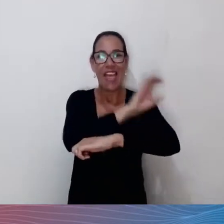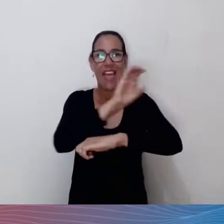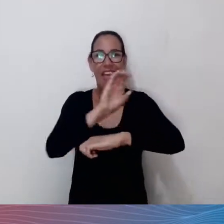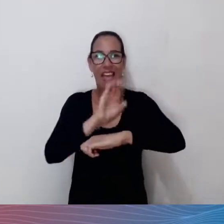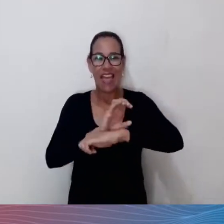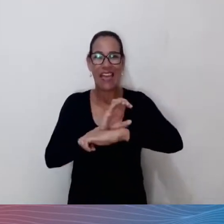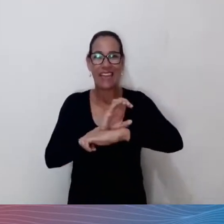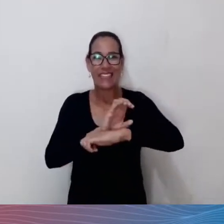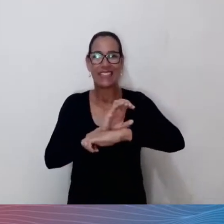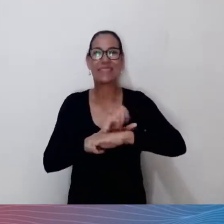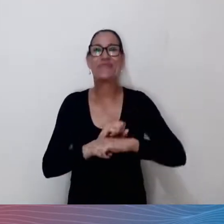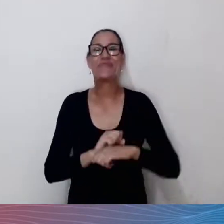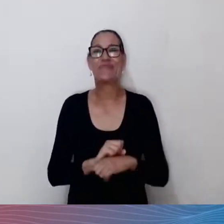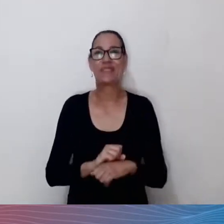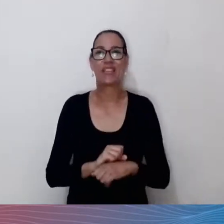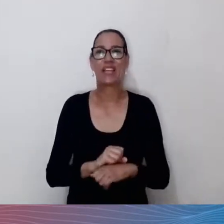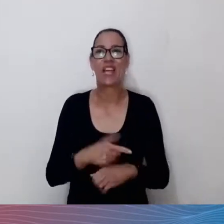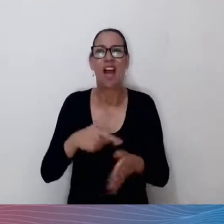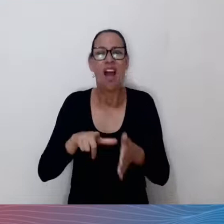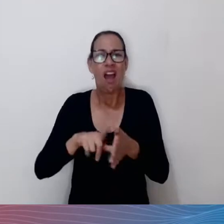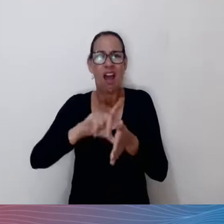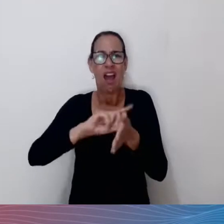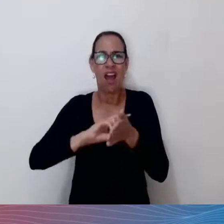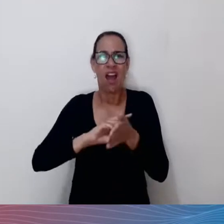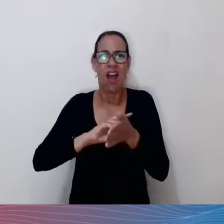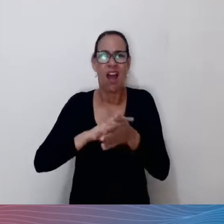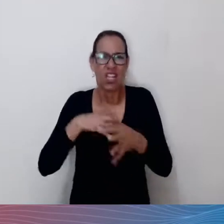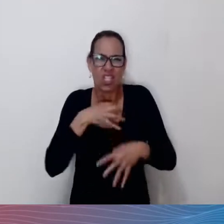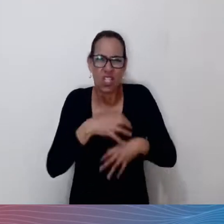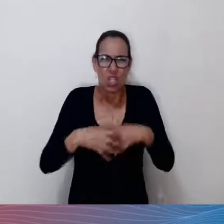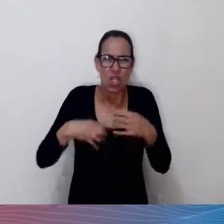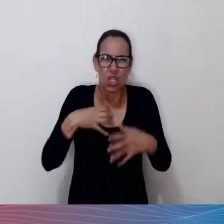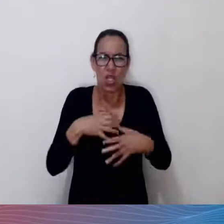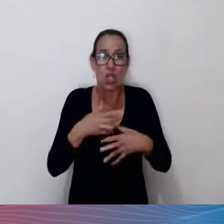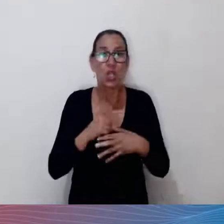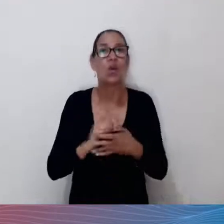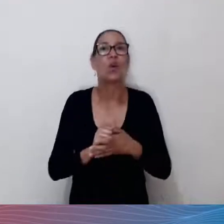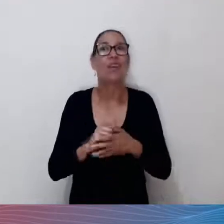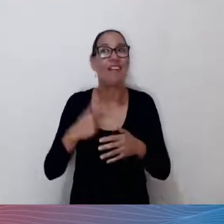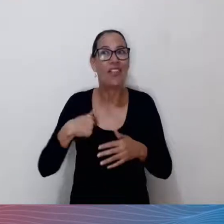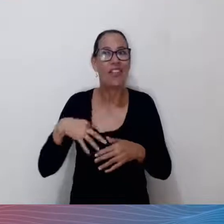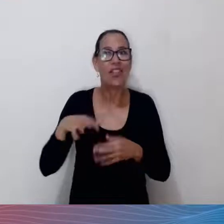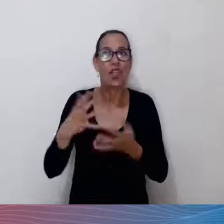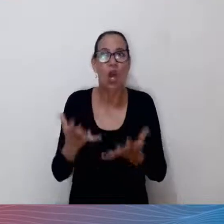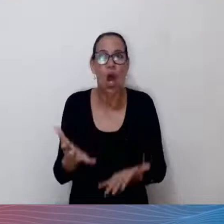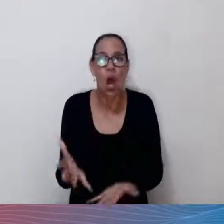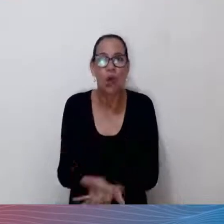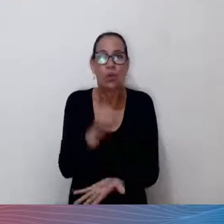arrebatados. Eu tenho essa esperança. Jesus é o Senhor, amém.